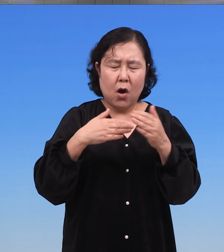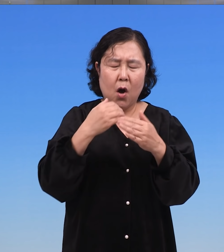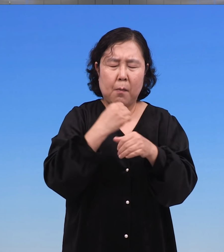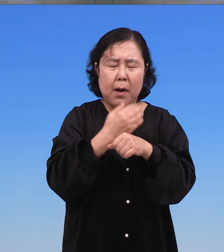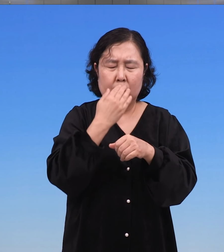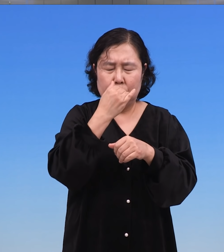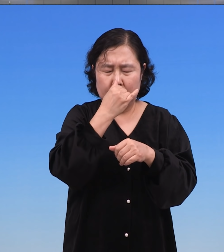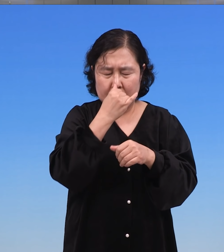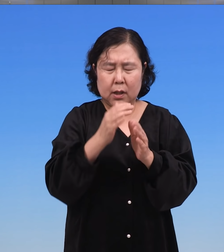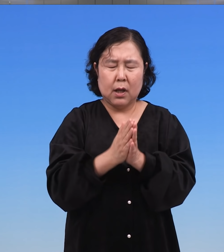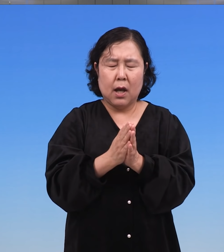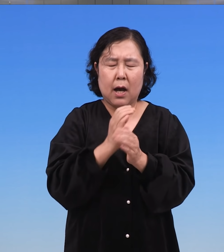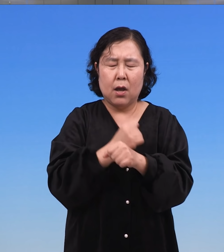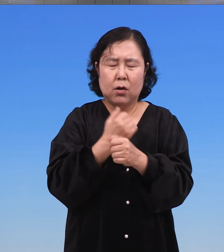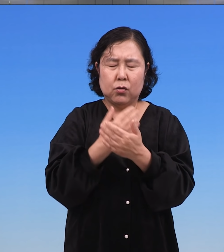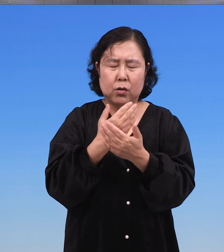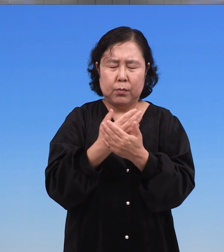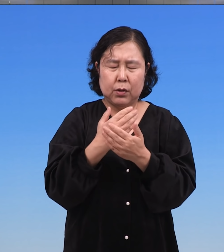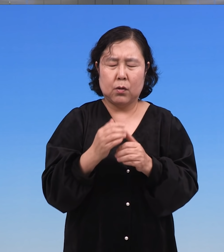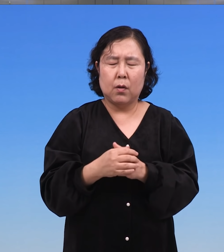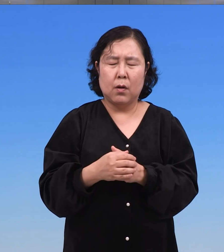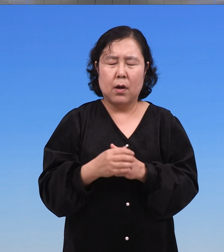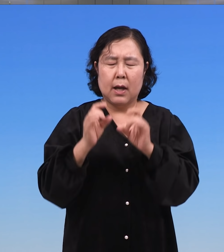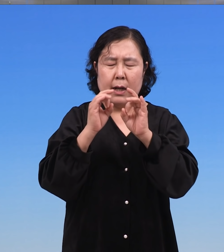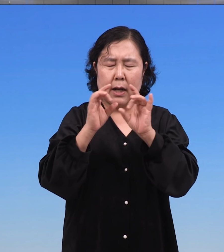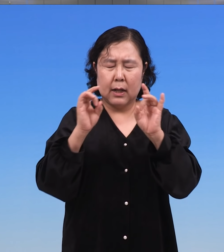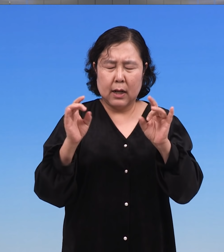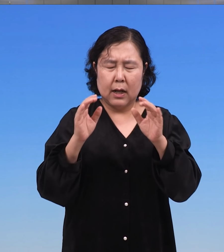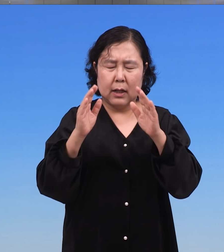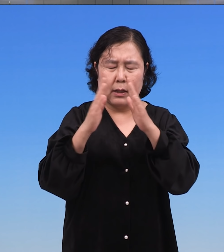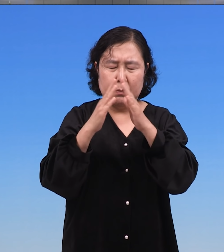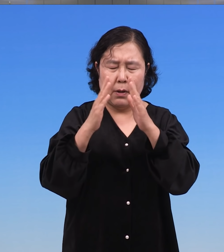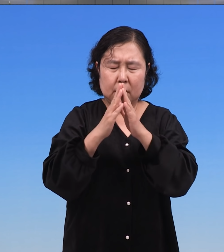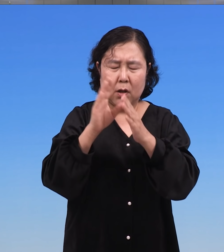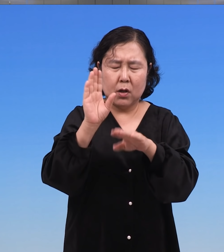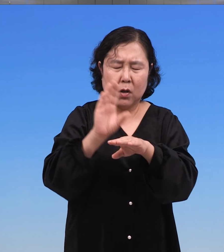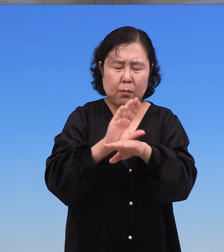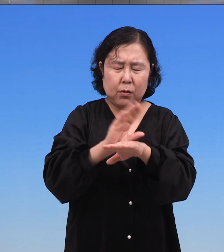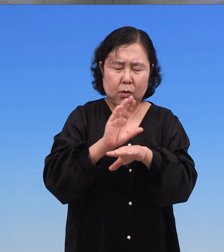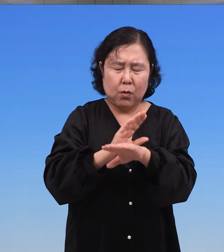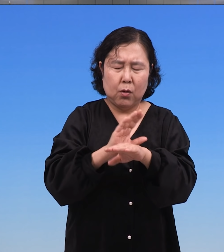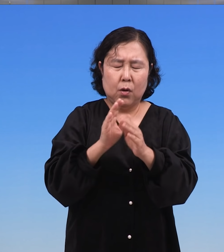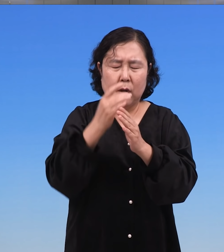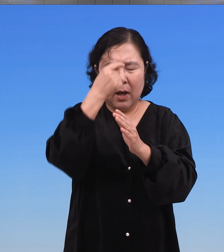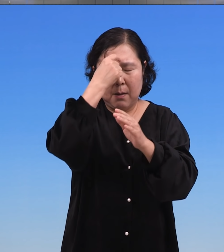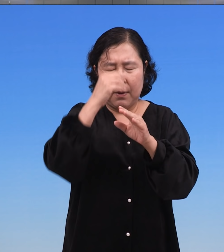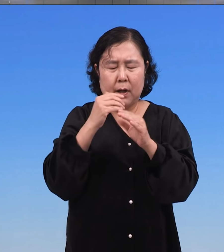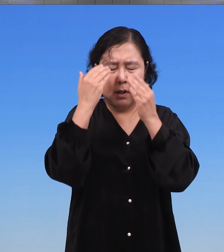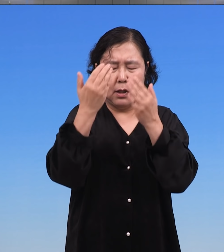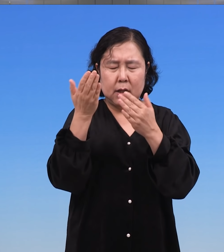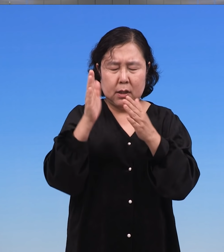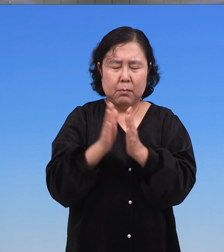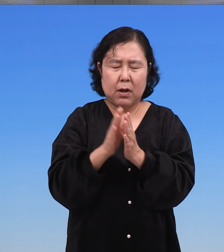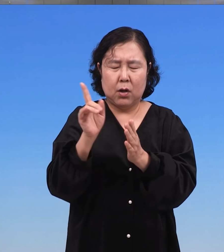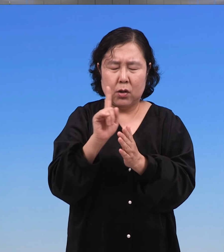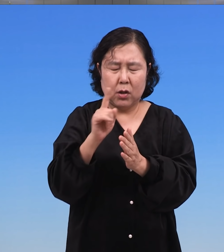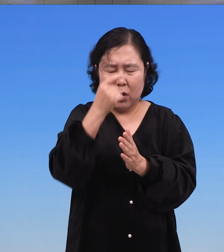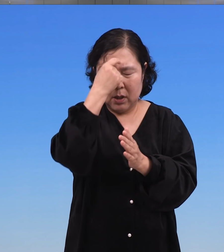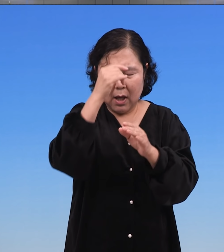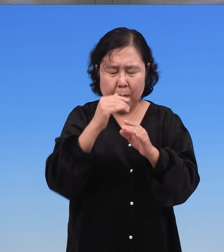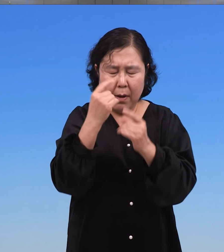체험할 수 있는 기회로 인도해 주시고, 비록 하나님 가정에서 컴퓨터를 켜놓고 예배를 드리지만